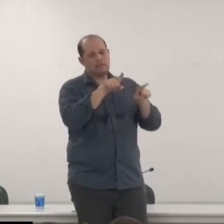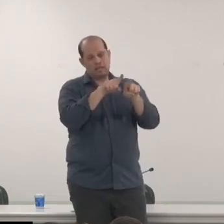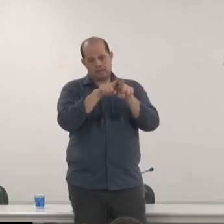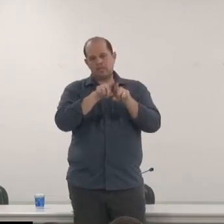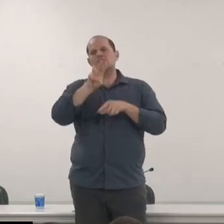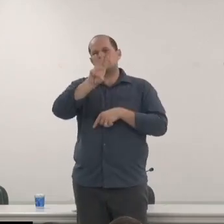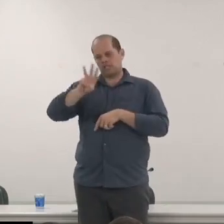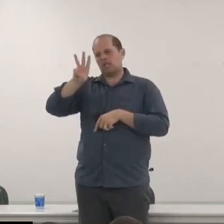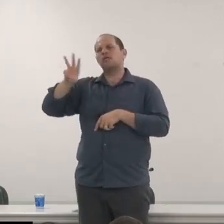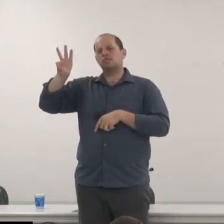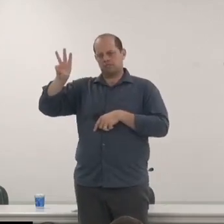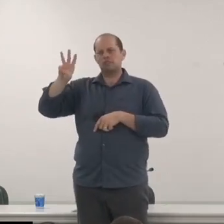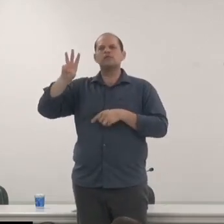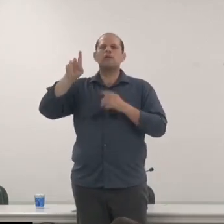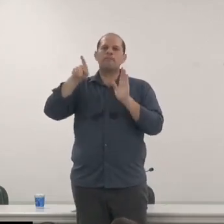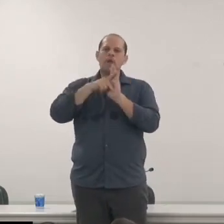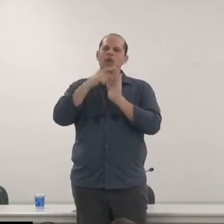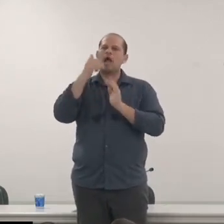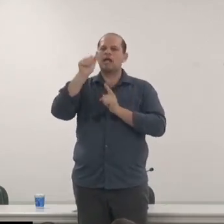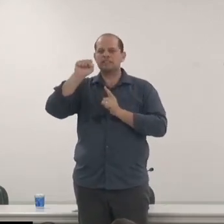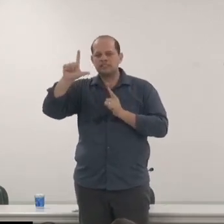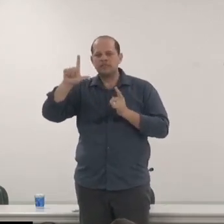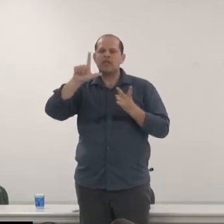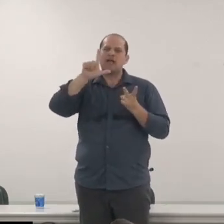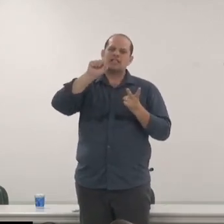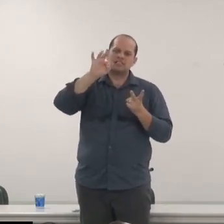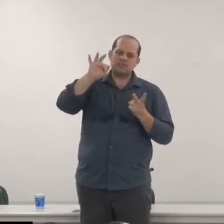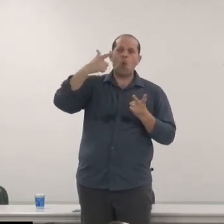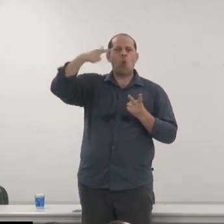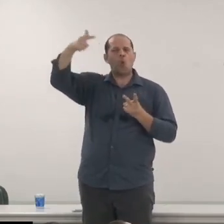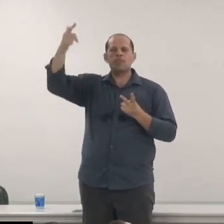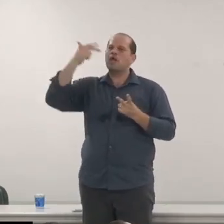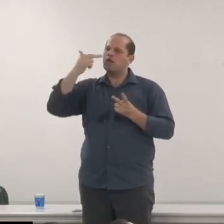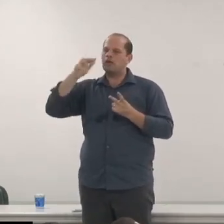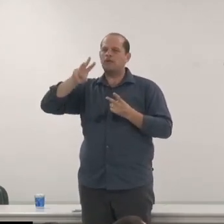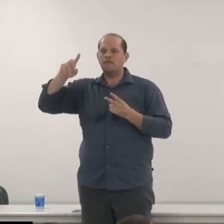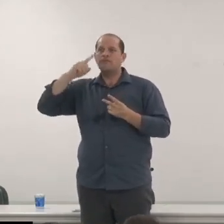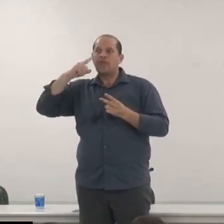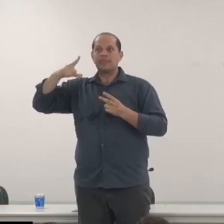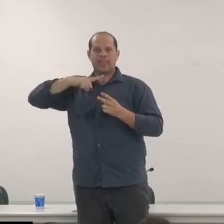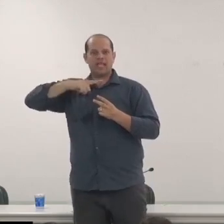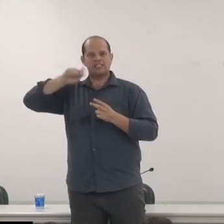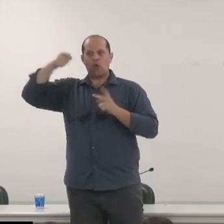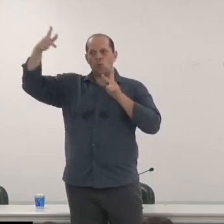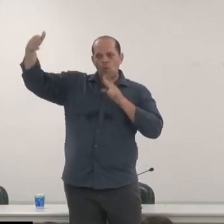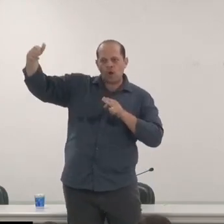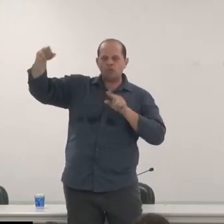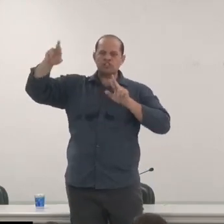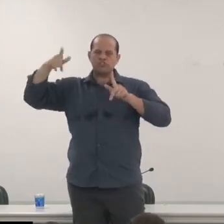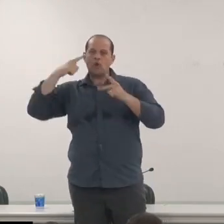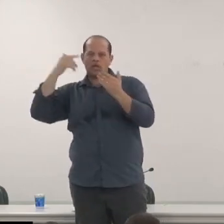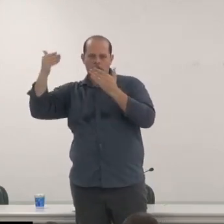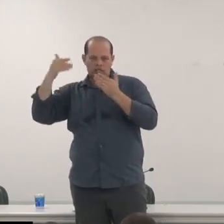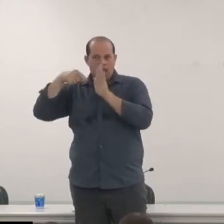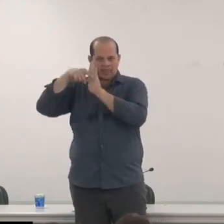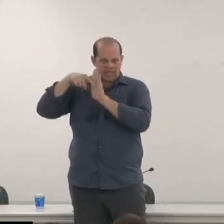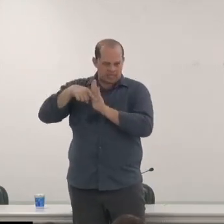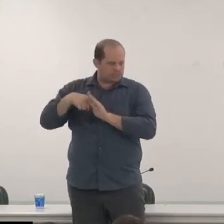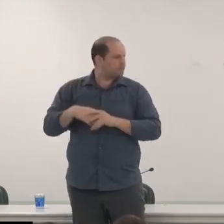ou não adequadas para utilizar. Então, usei sites de dicionários de língua de sinais americana,